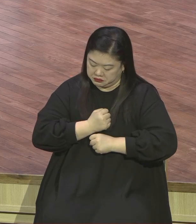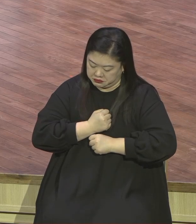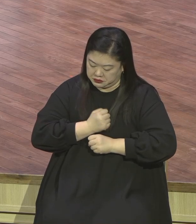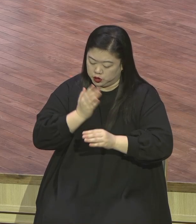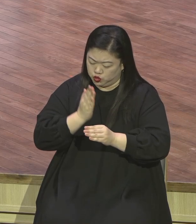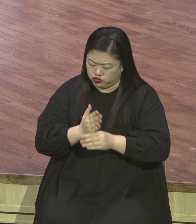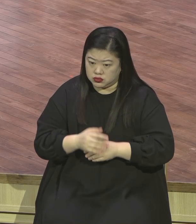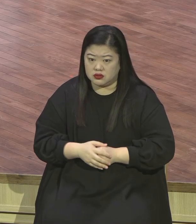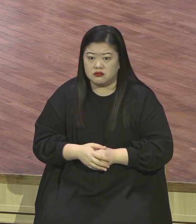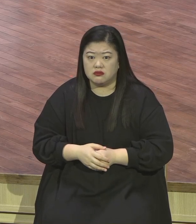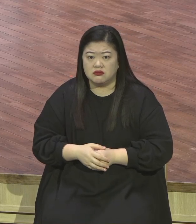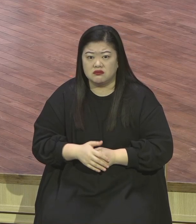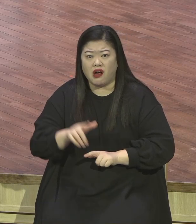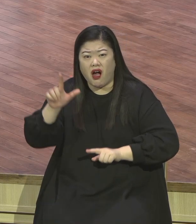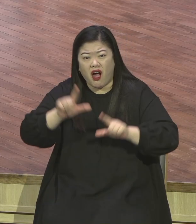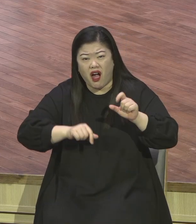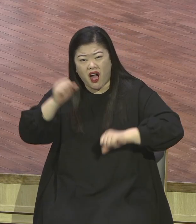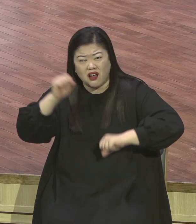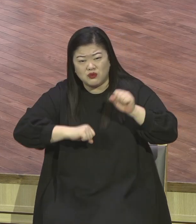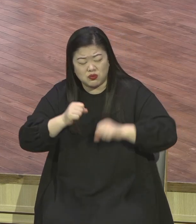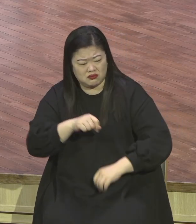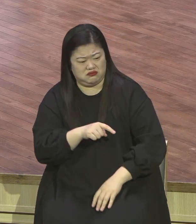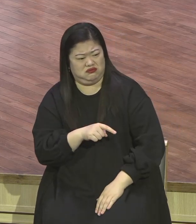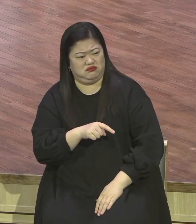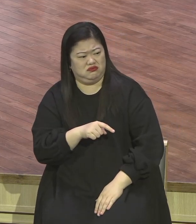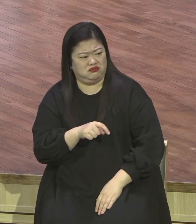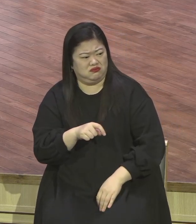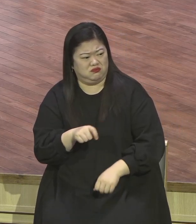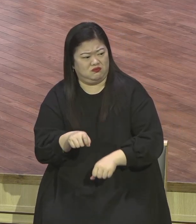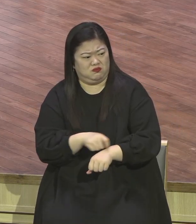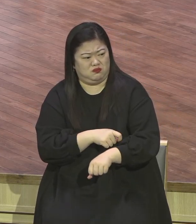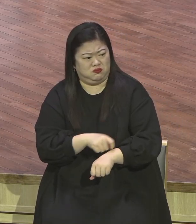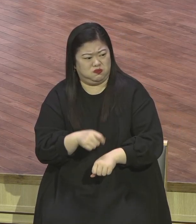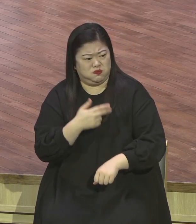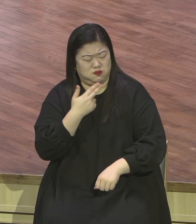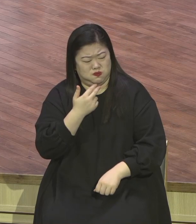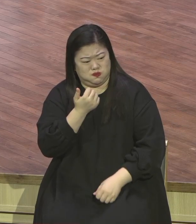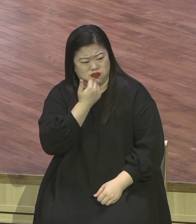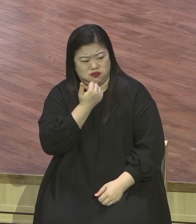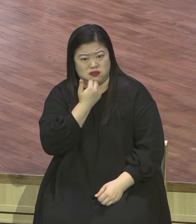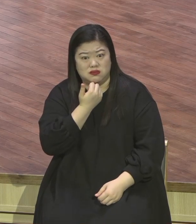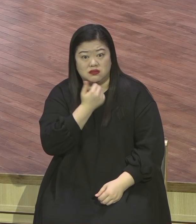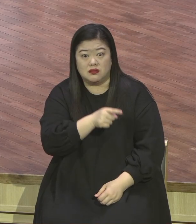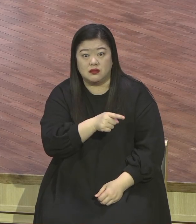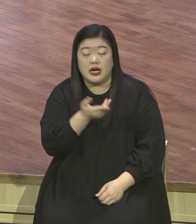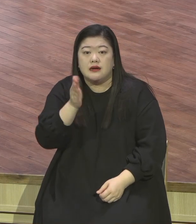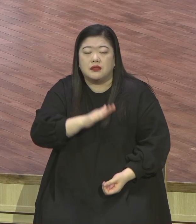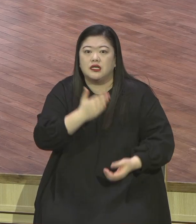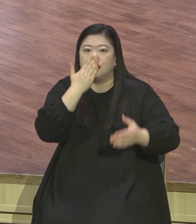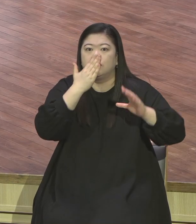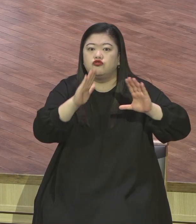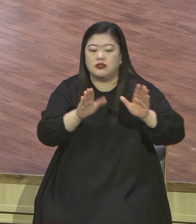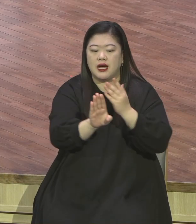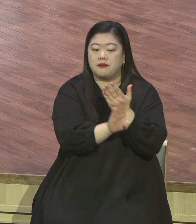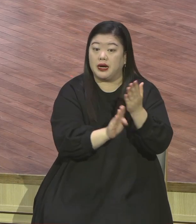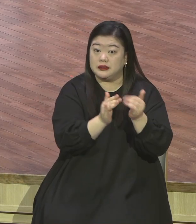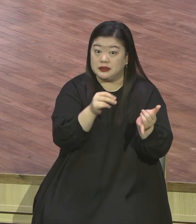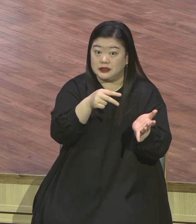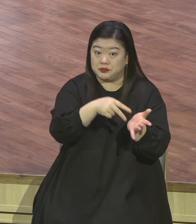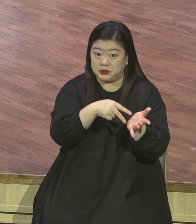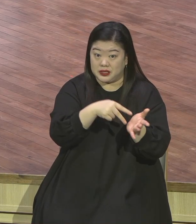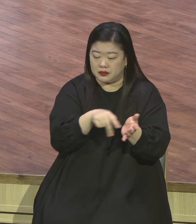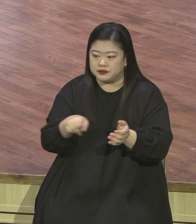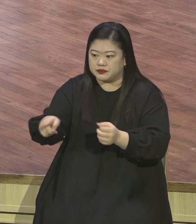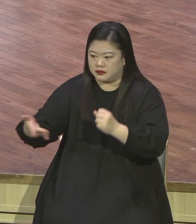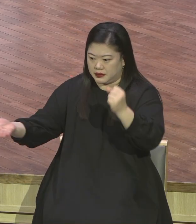말도 안 되는 것 그런데 그때는 아주 심각한 문제였어요.